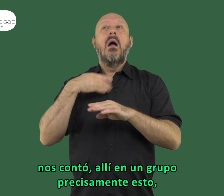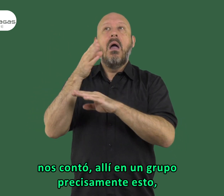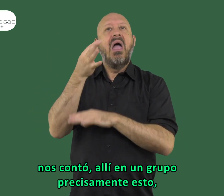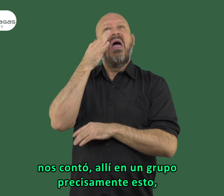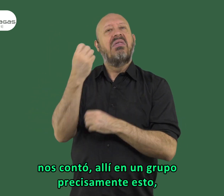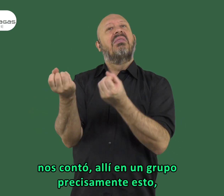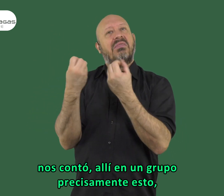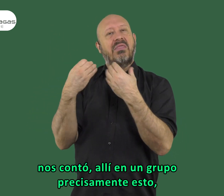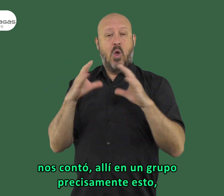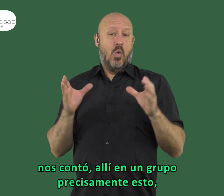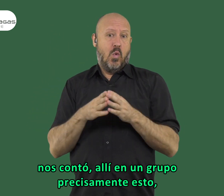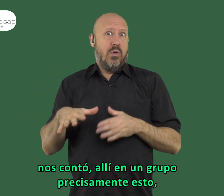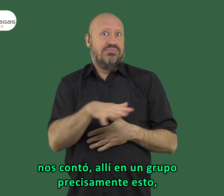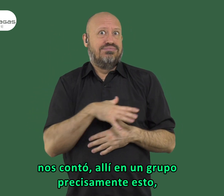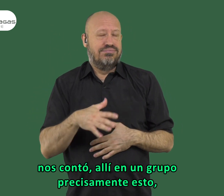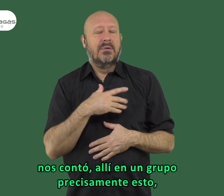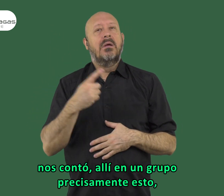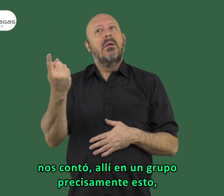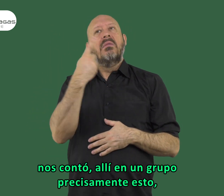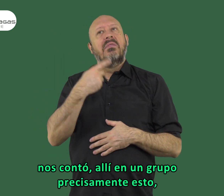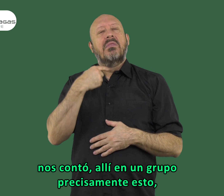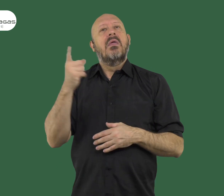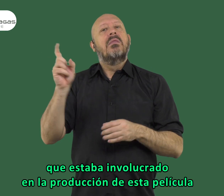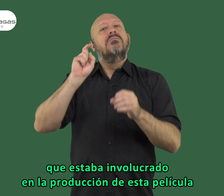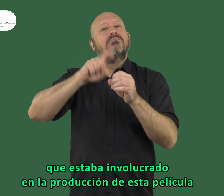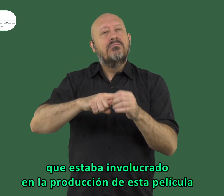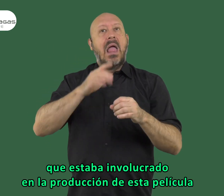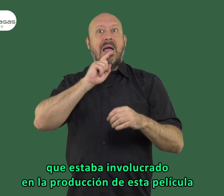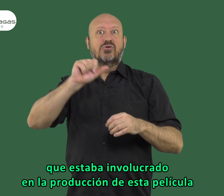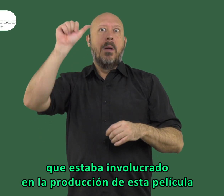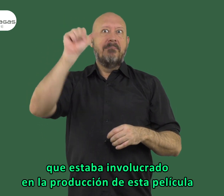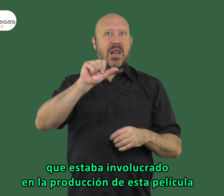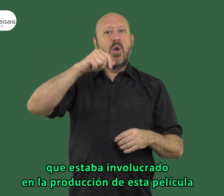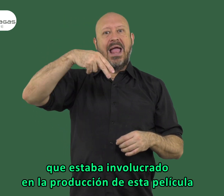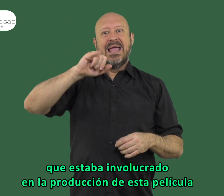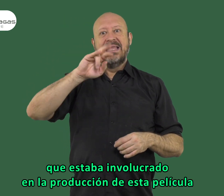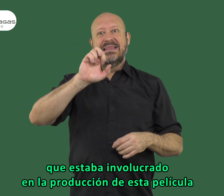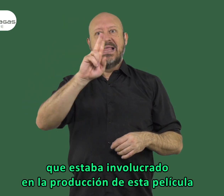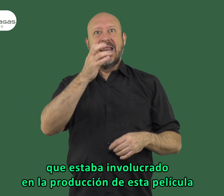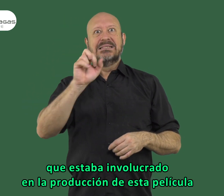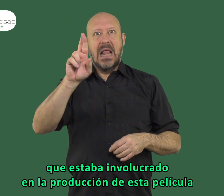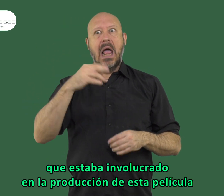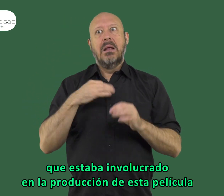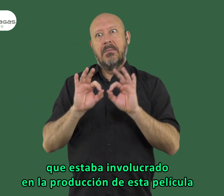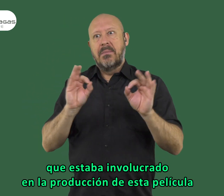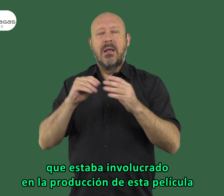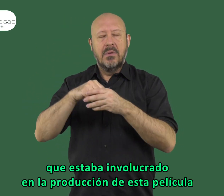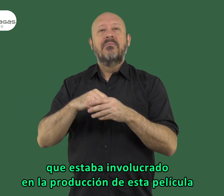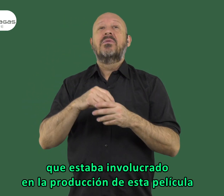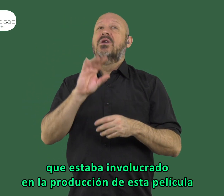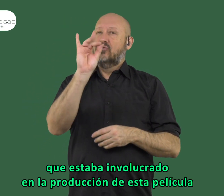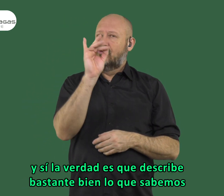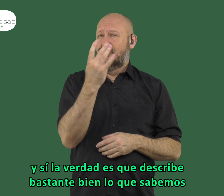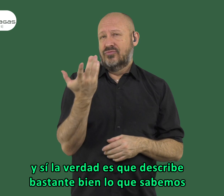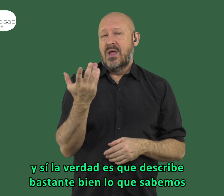nos contó ahí en un grupo precisamente esto, que estaba involucrado en la producción de esta